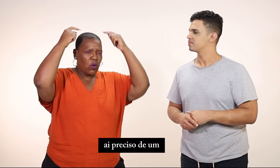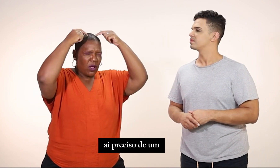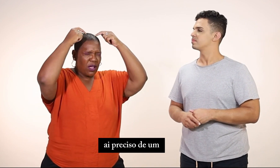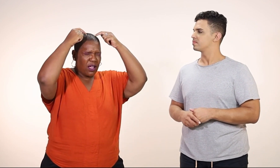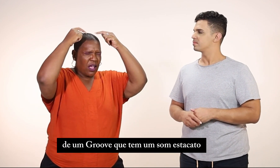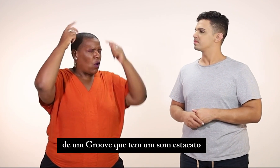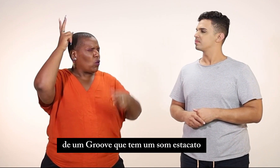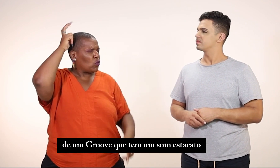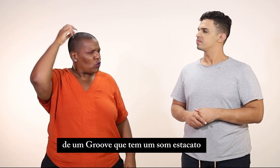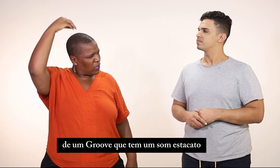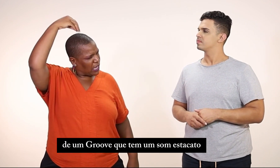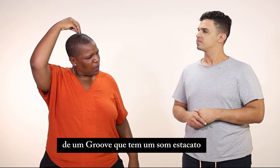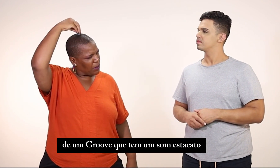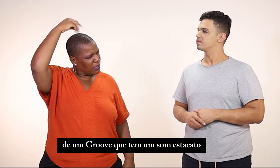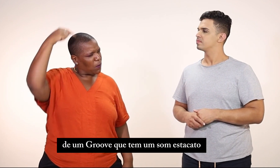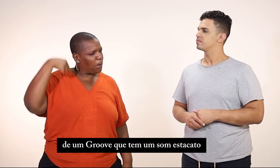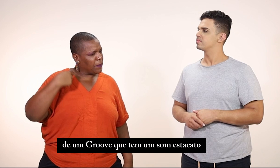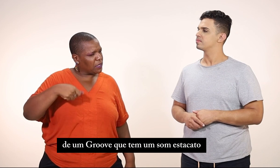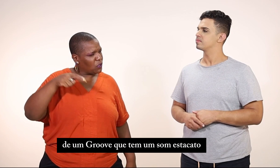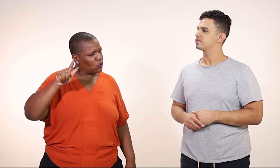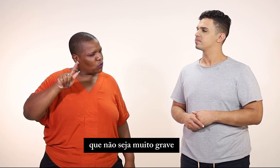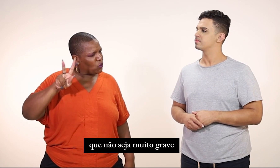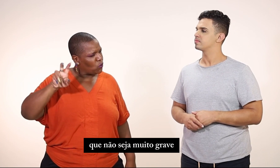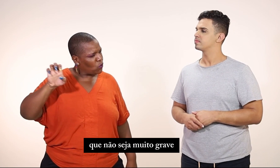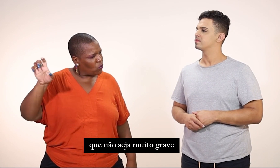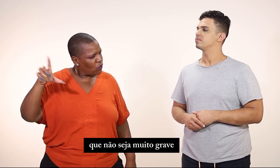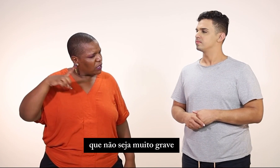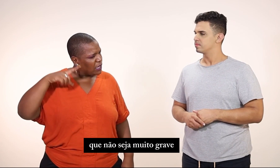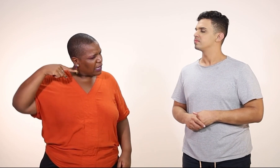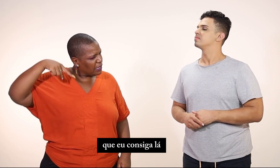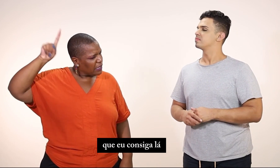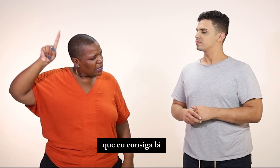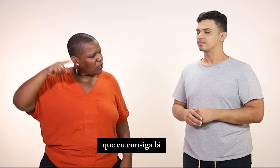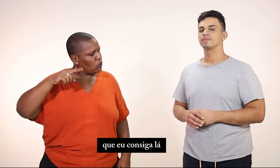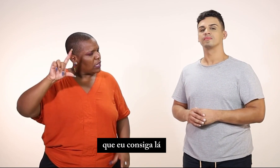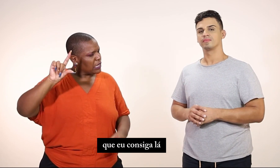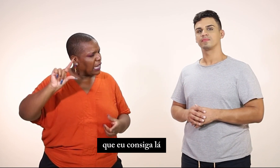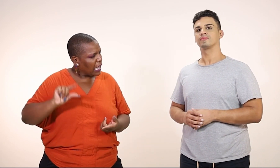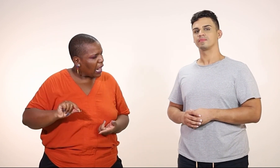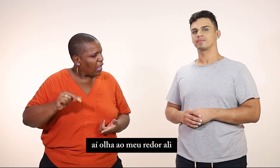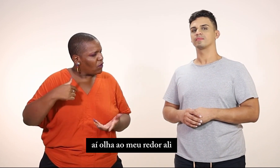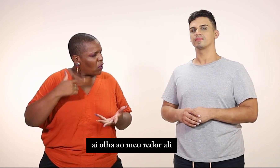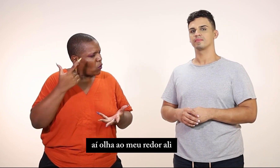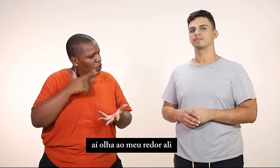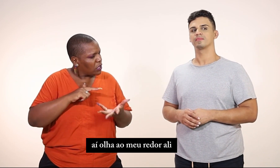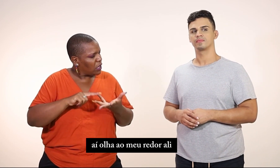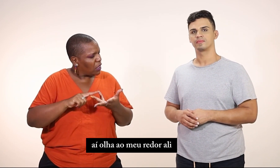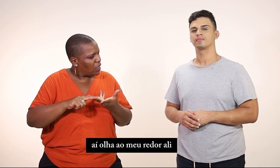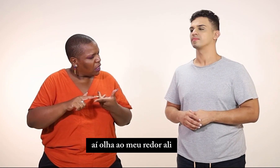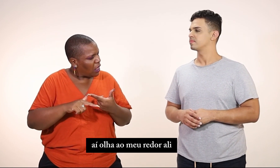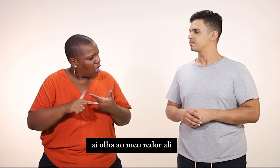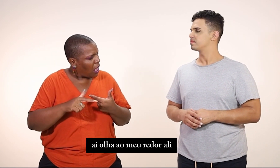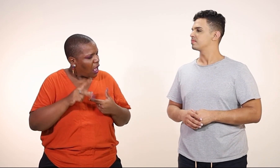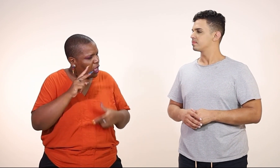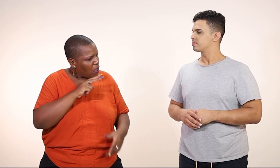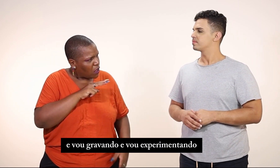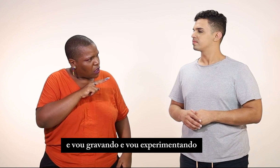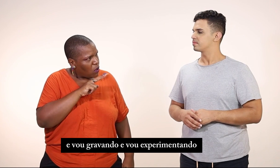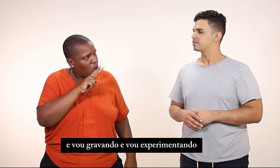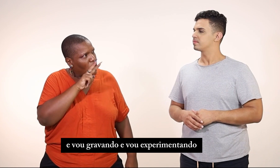um groove que tenha um som staccato, que não seja muito grave, que eu consiga, lá. Aí olho ao meu redor ali e vou gravando e